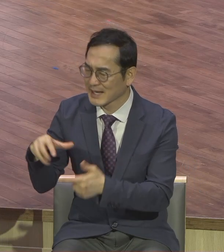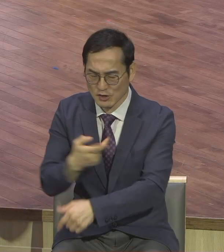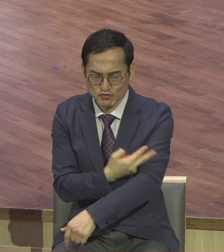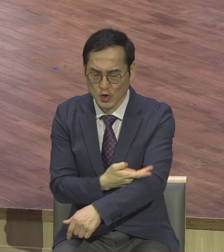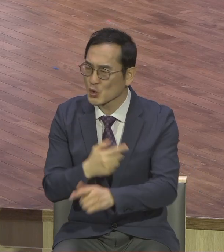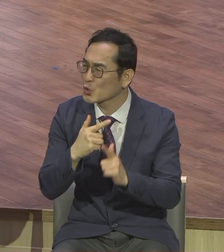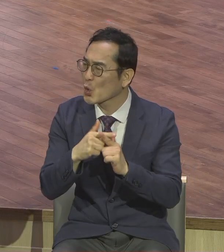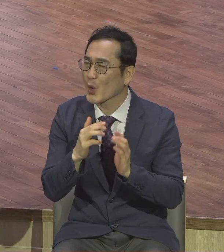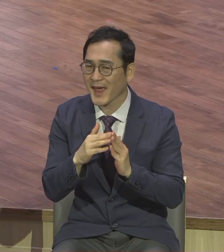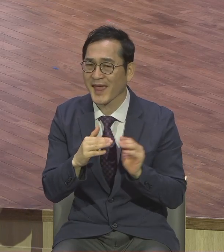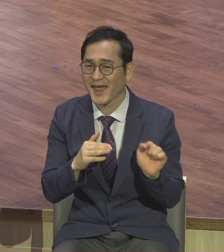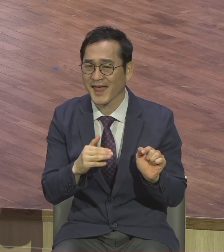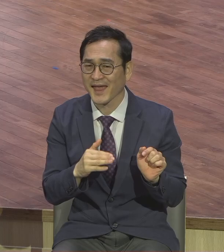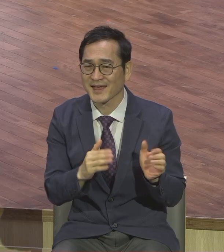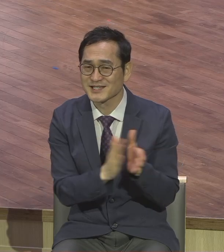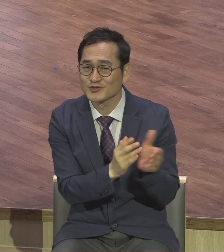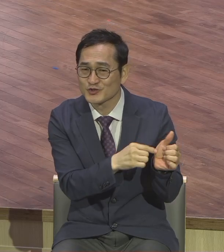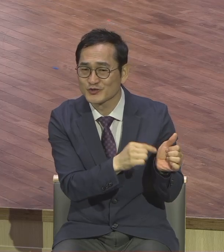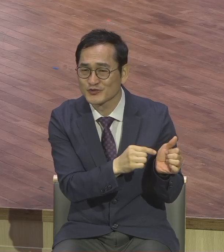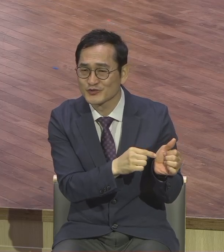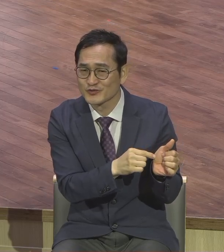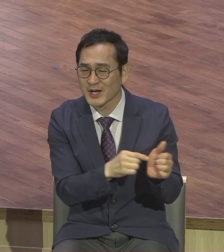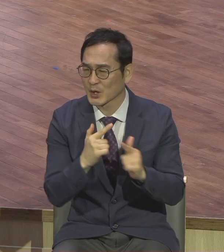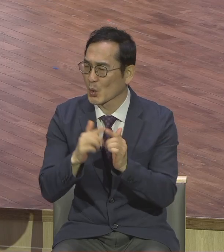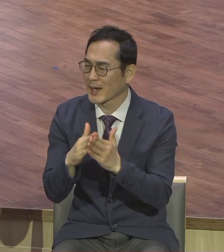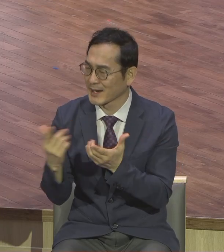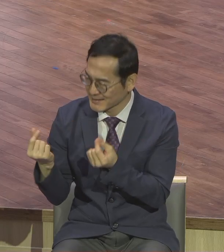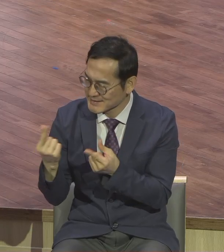신앙을 세웠던 친구가 개척합시다.